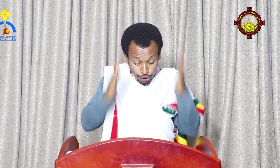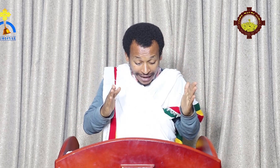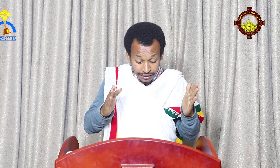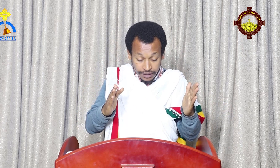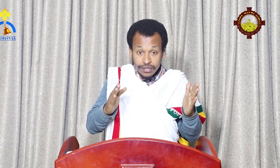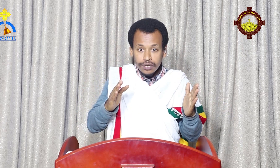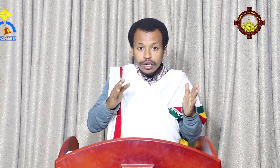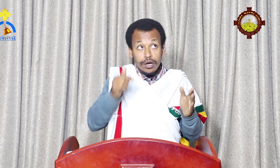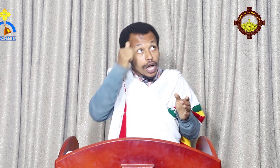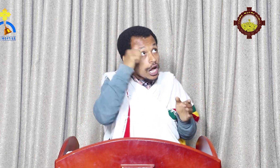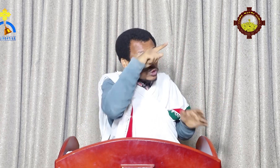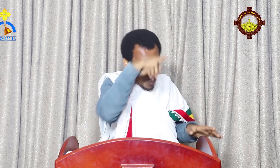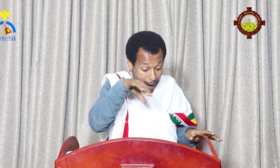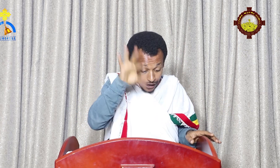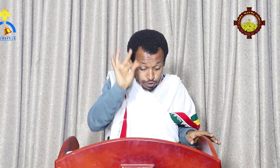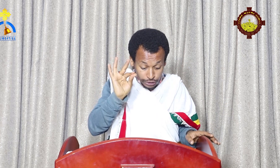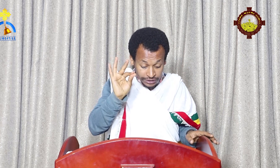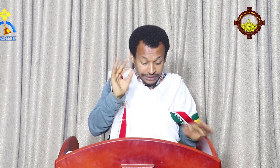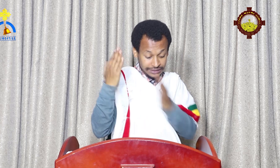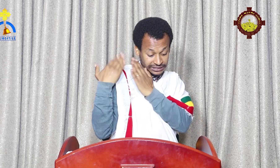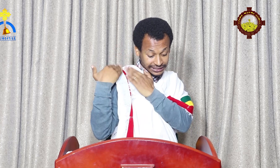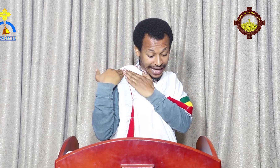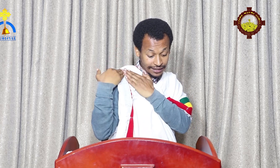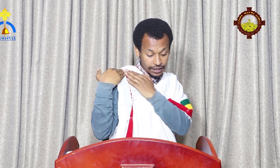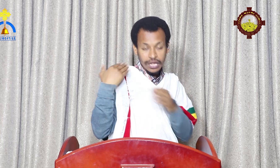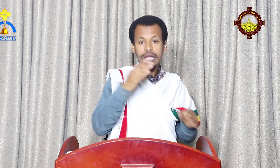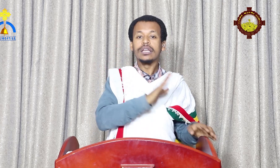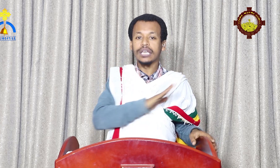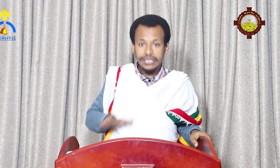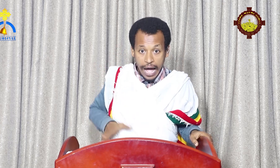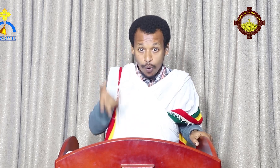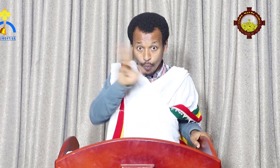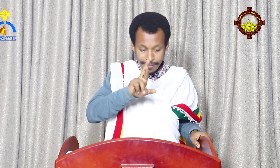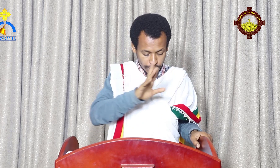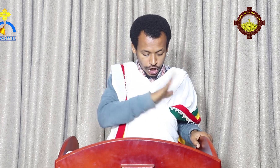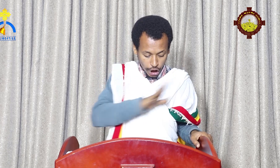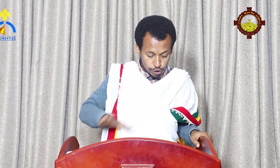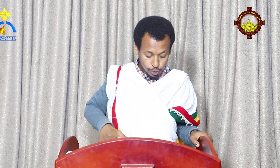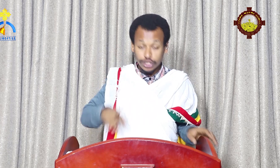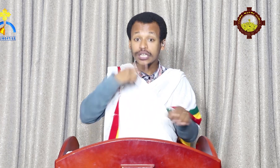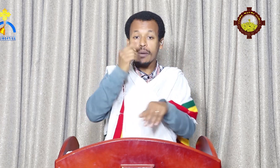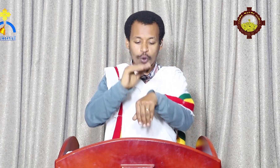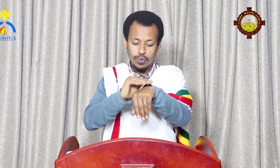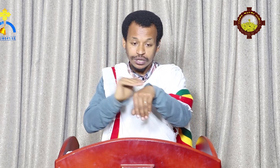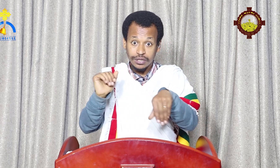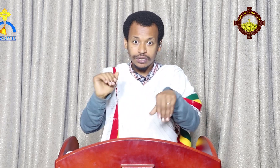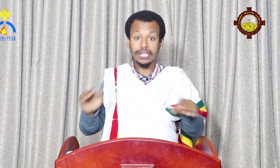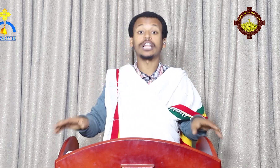ቅዱሳን ከሱ ባገኙት ስልጣን ጌታ ወይም ጌቶች ተብሎ